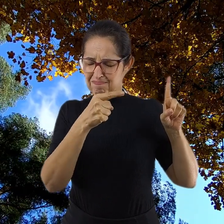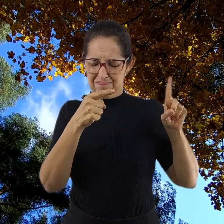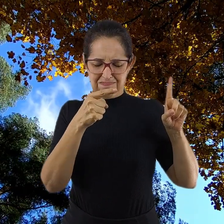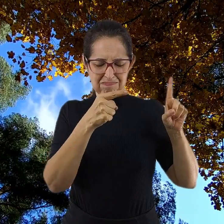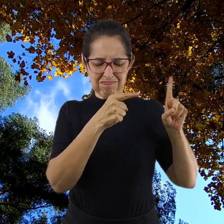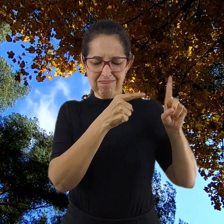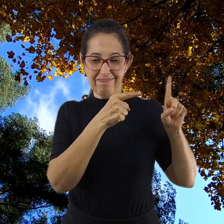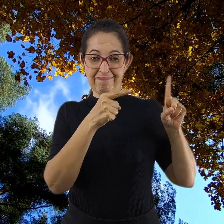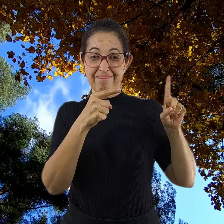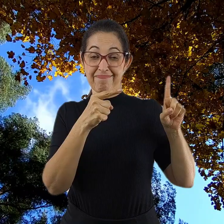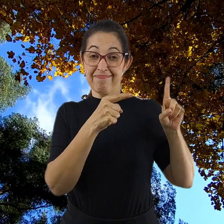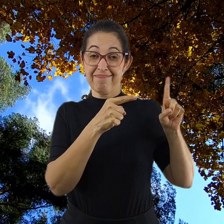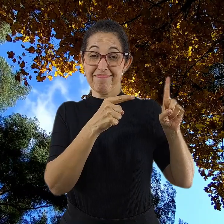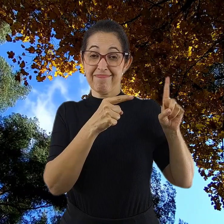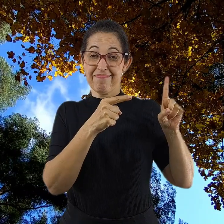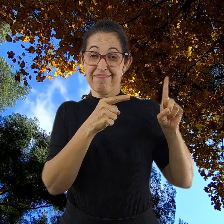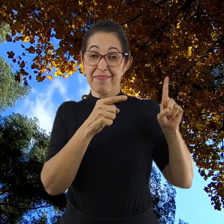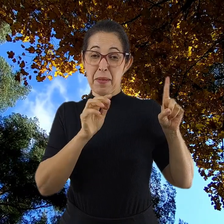Glória a Jesus!